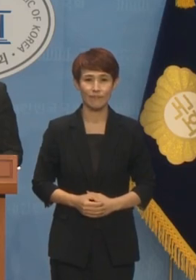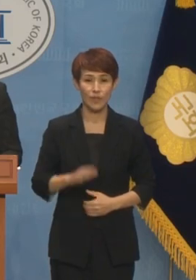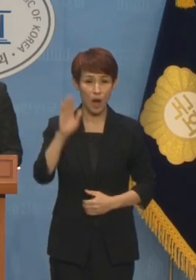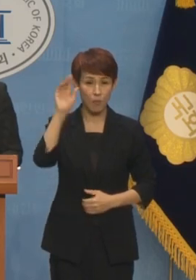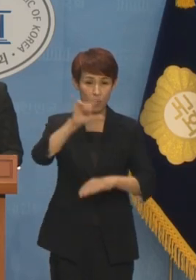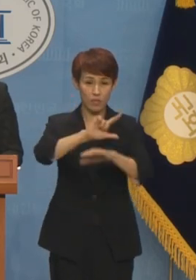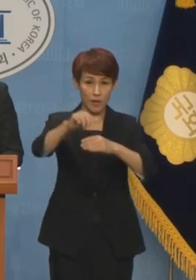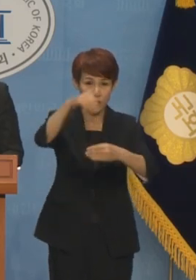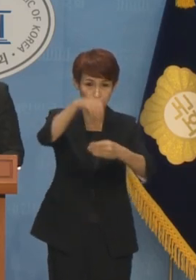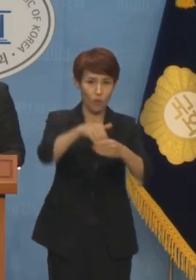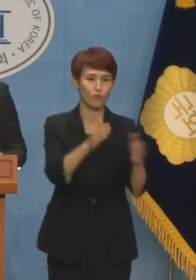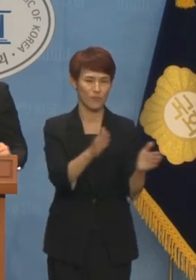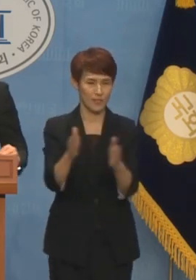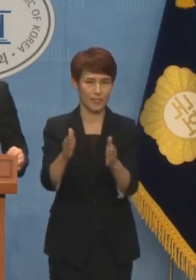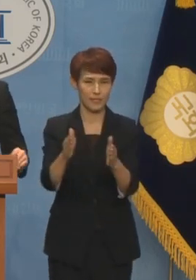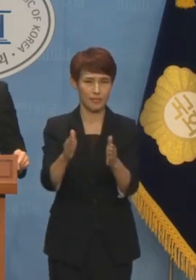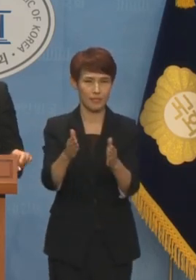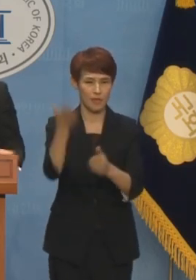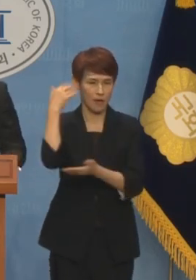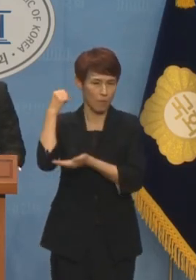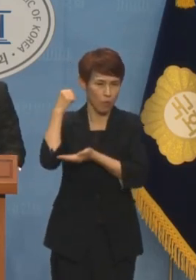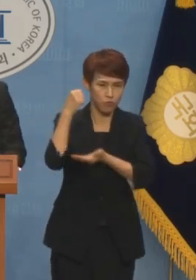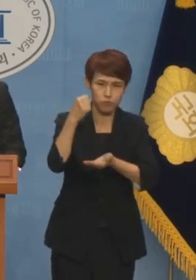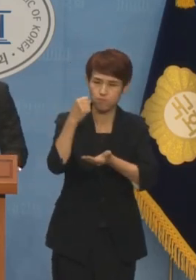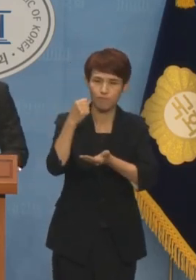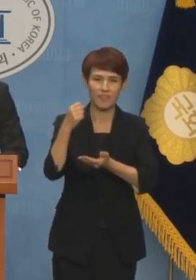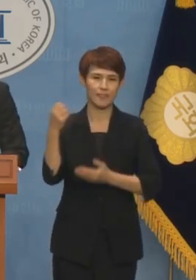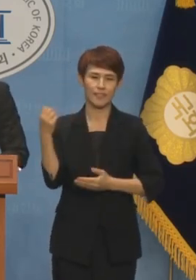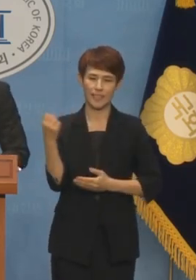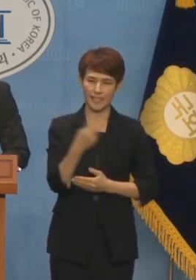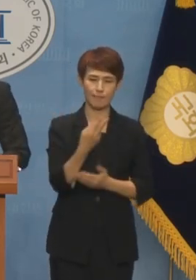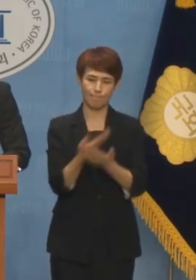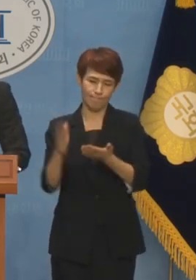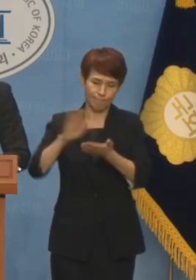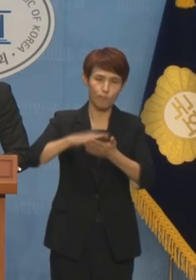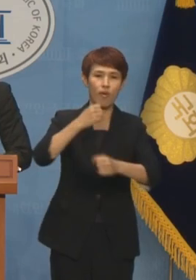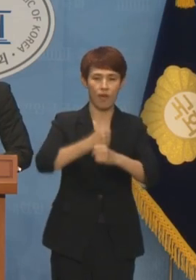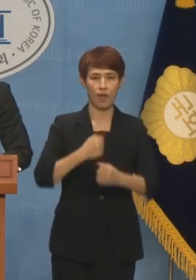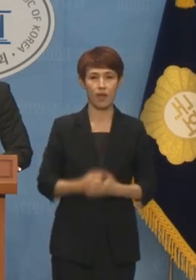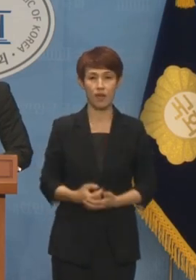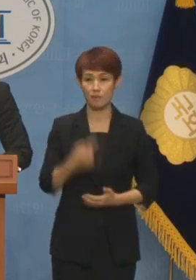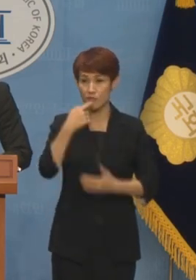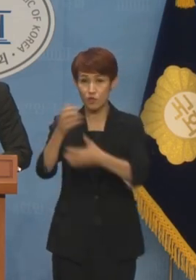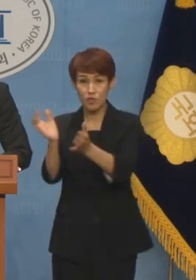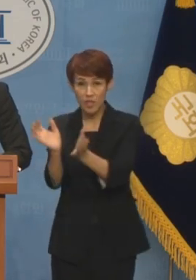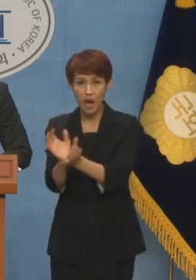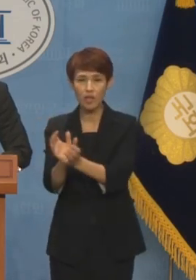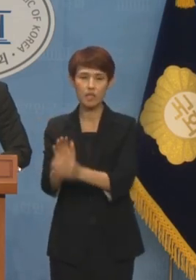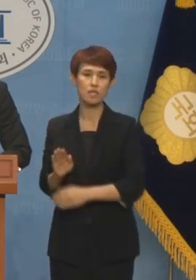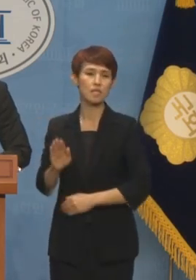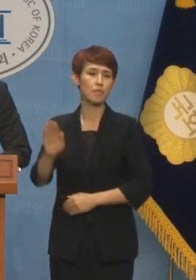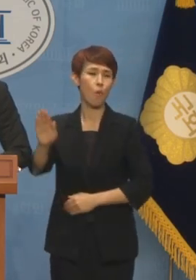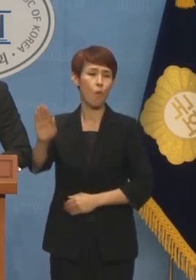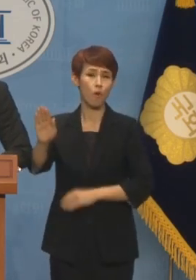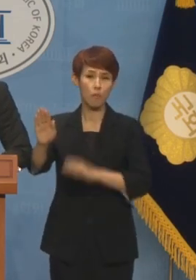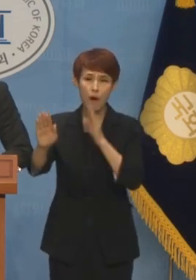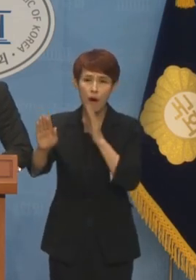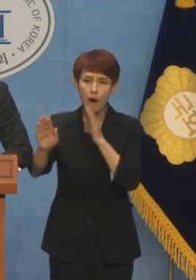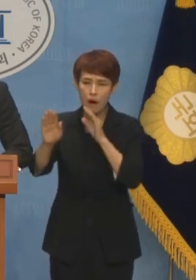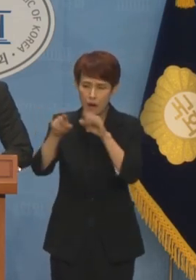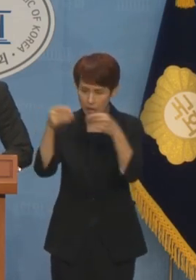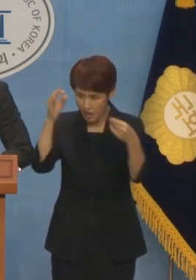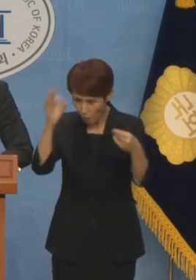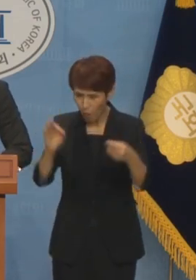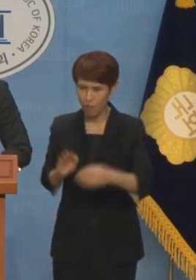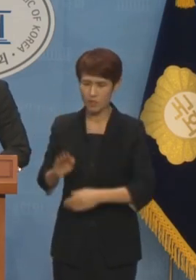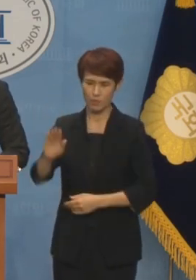지방선거를 준비하면서 보수의 재구성을 시작하겠습니다. 민주당은 진보를 자처하지만 더 이상 진보가